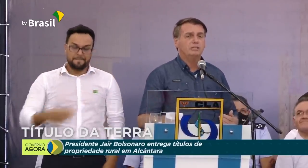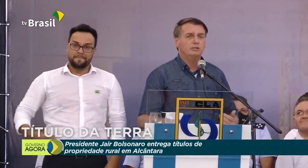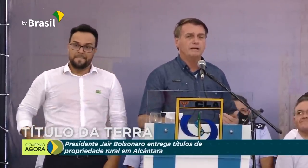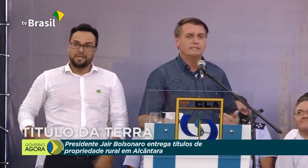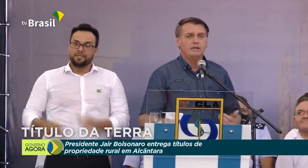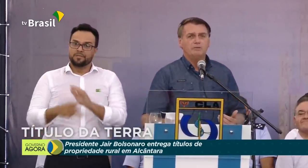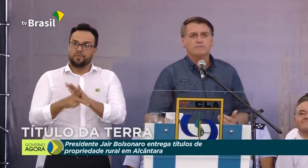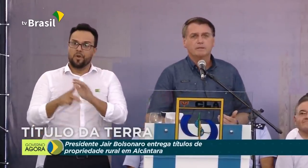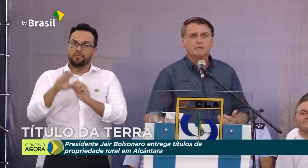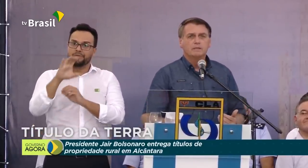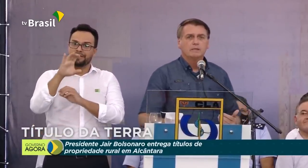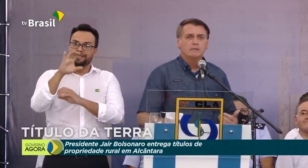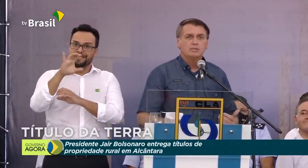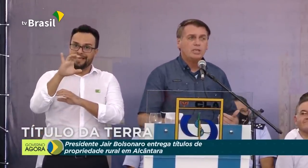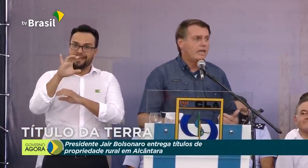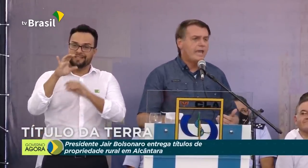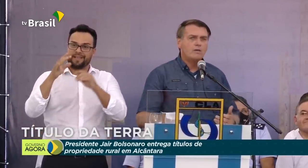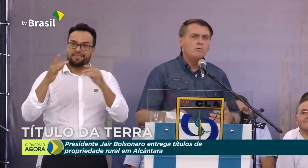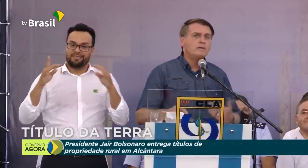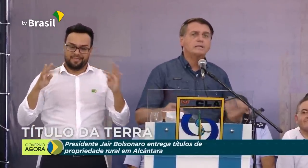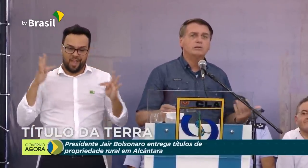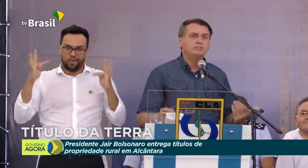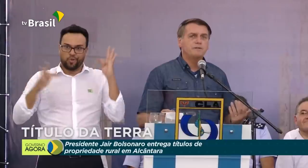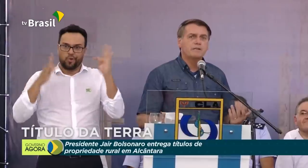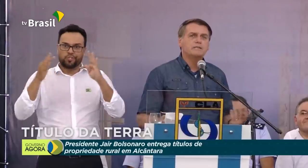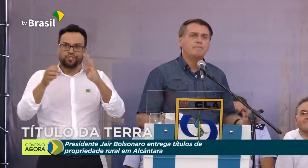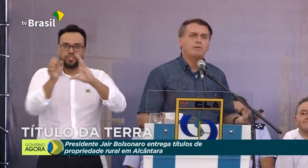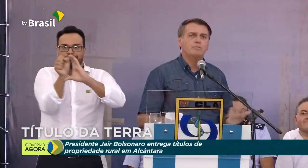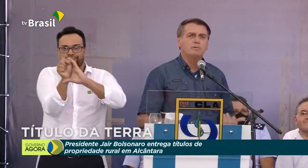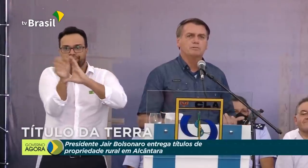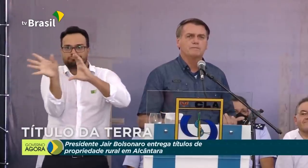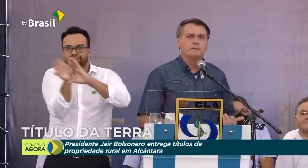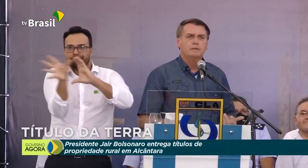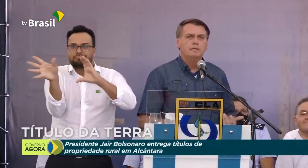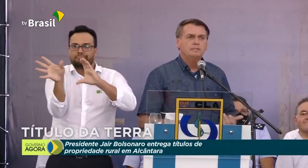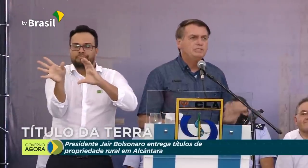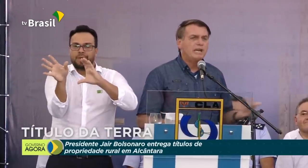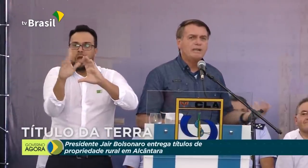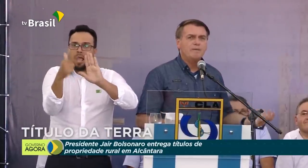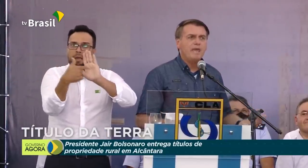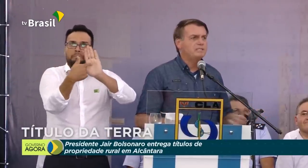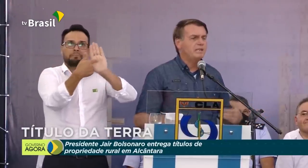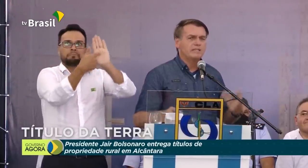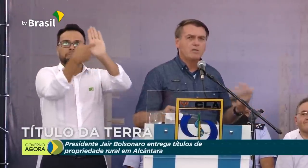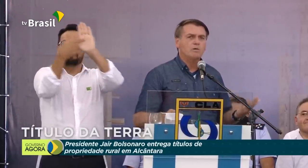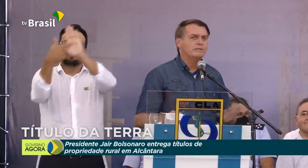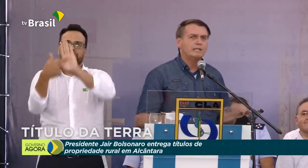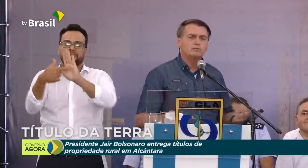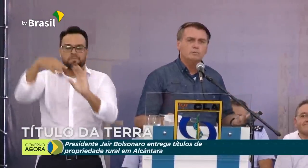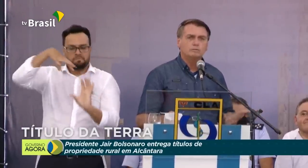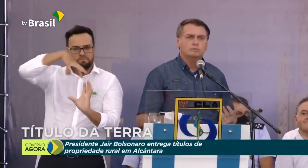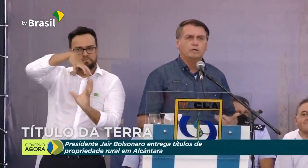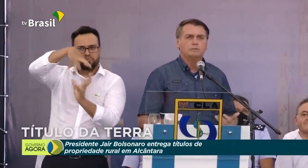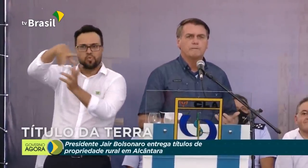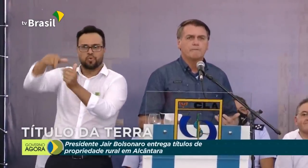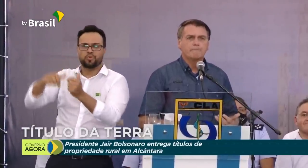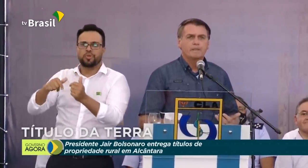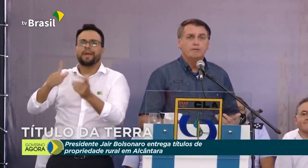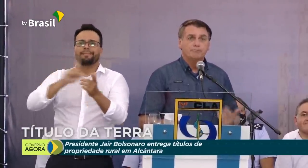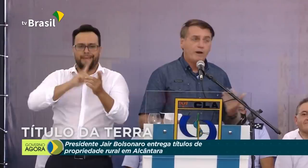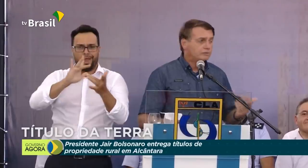Tecnologia e Inovação já é um cartão de visita para o mundo. Diariamente ele tem contato com o mundo